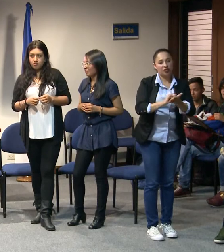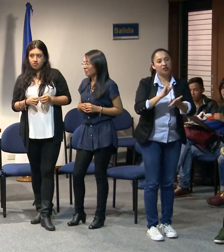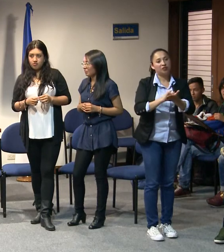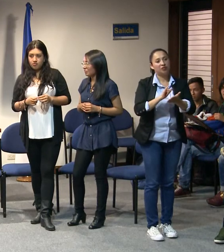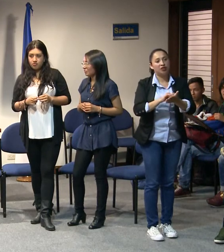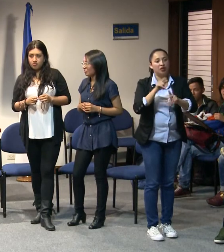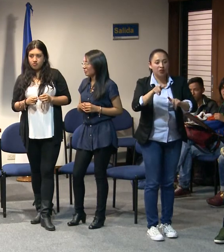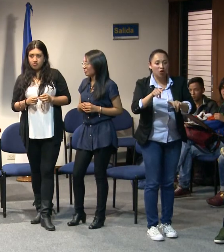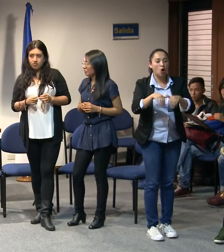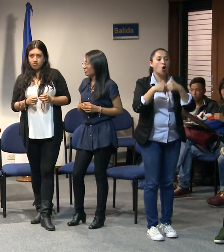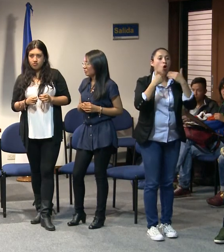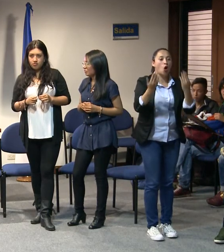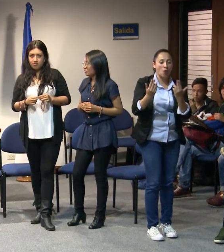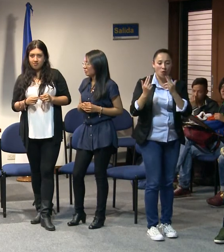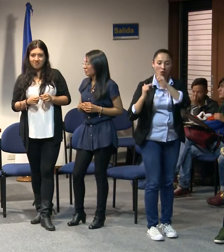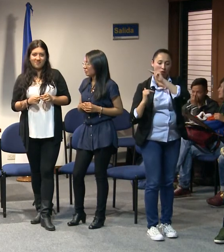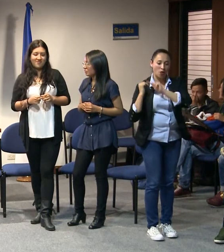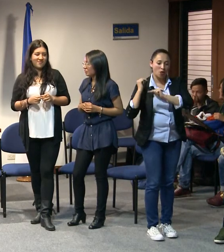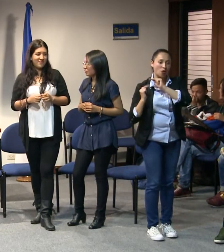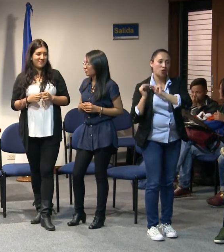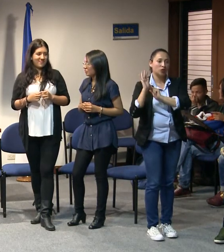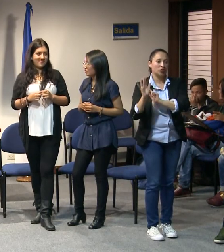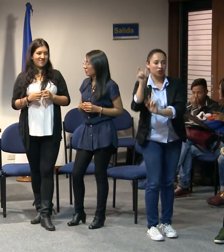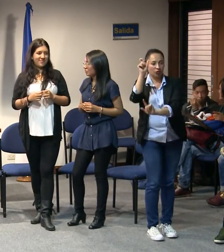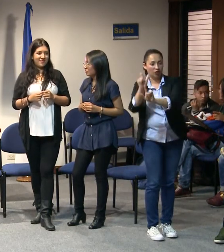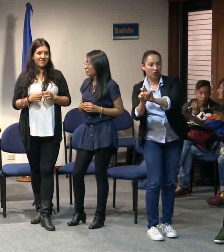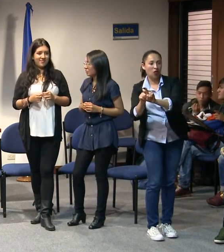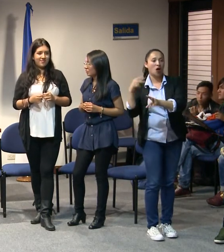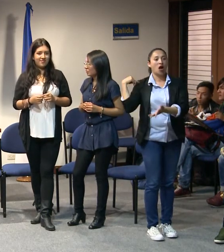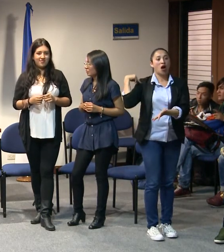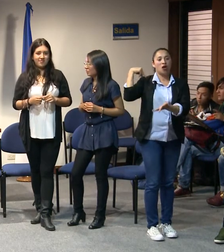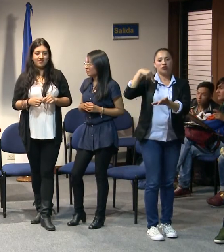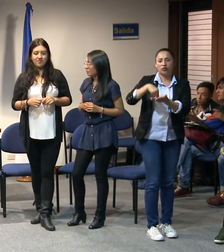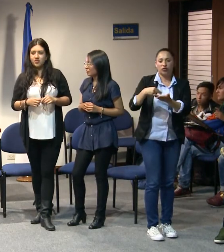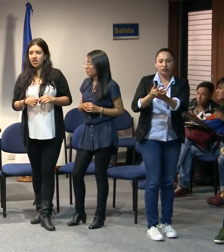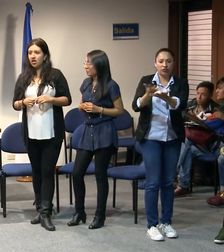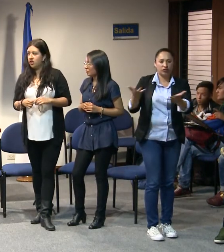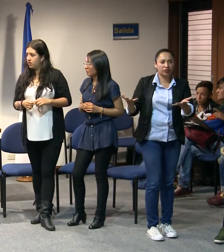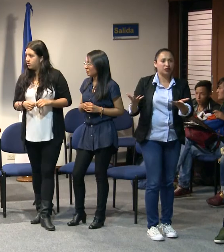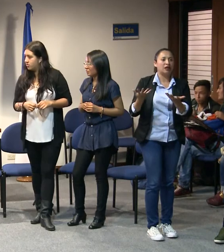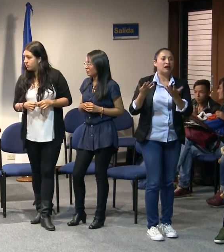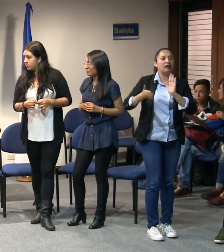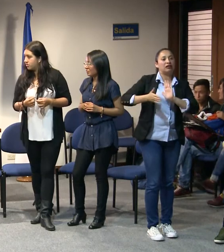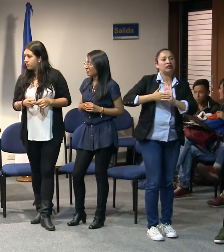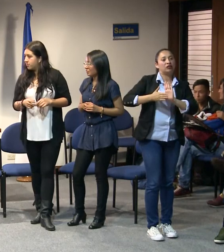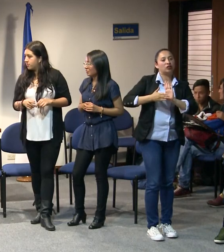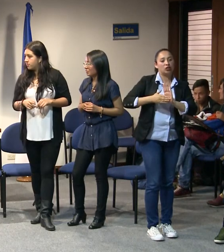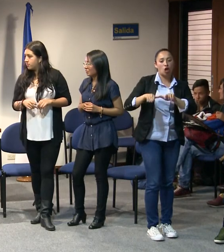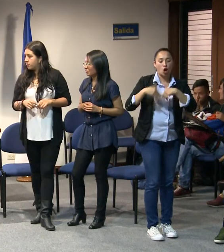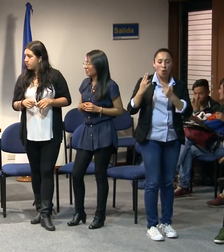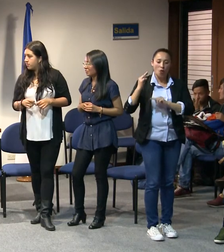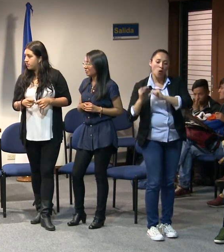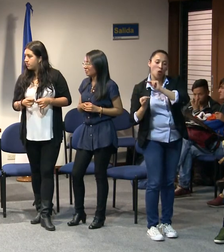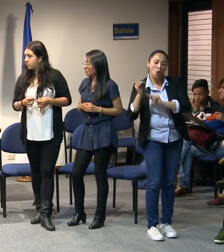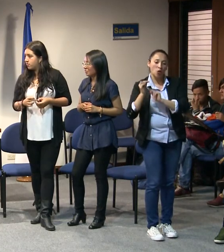desde cómo se constituye el sujeto. Muchos autores han querido sustentar cómo se constituye un sujeto, y es por eso